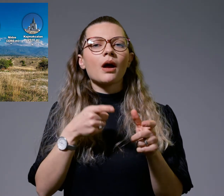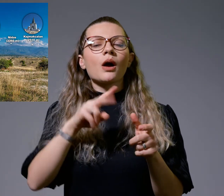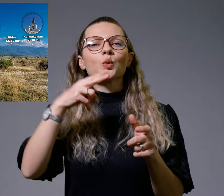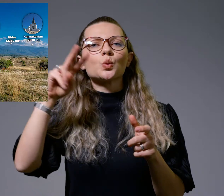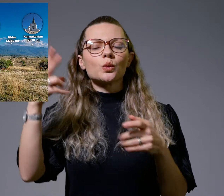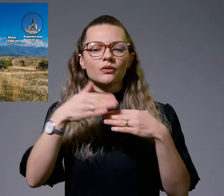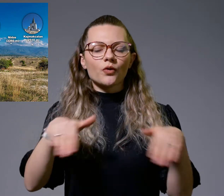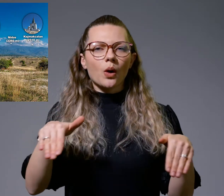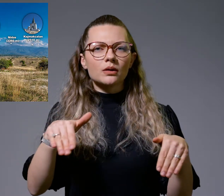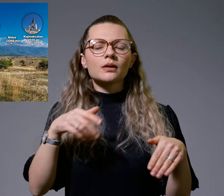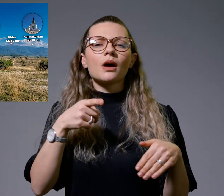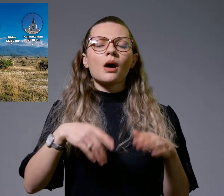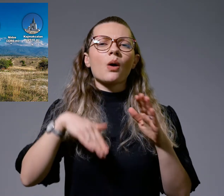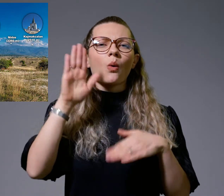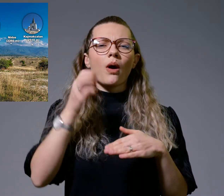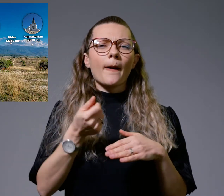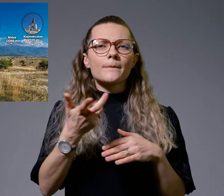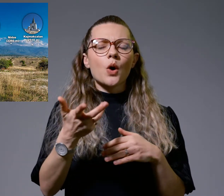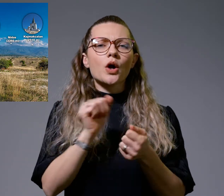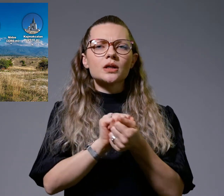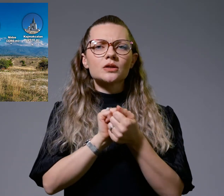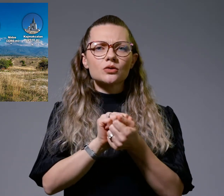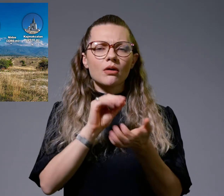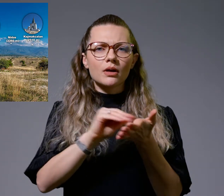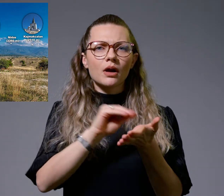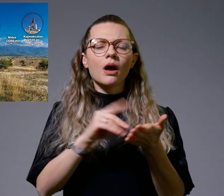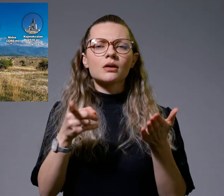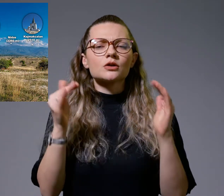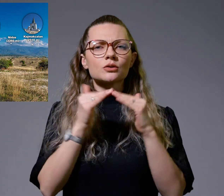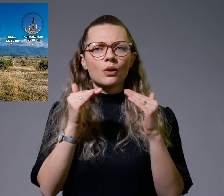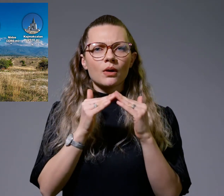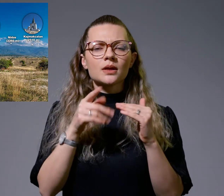фронтови, голем број на историчари се согласни дека истата